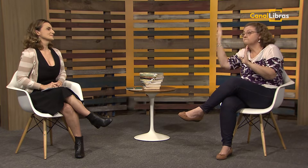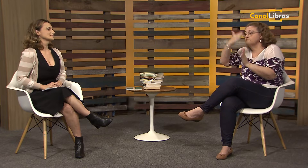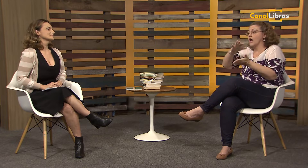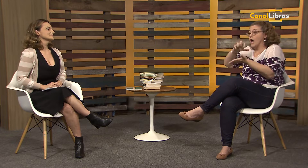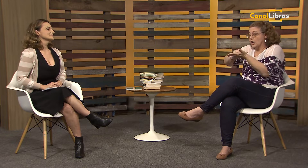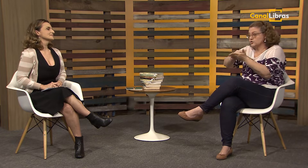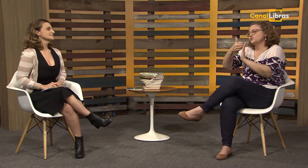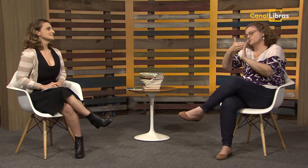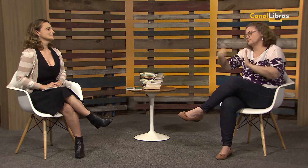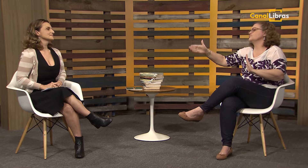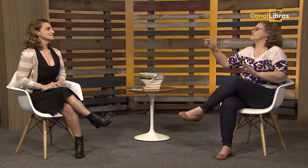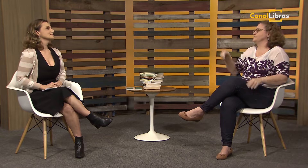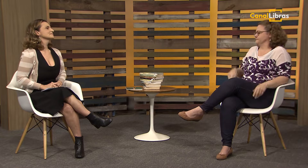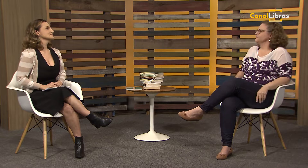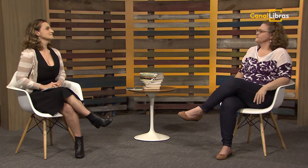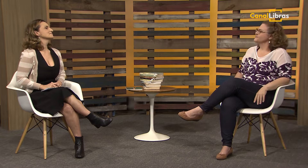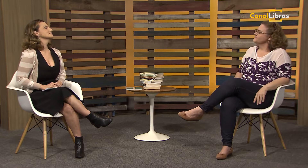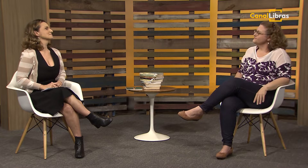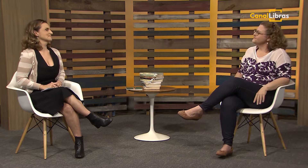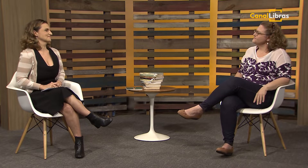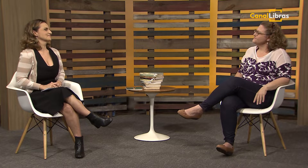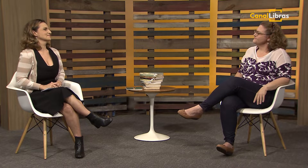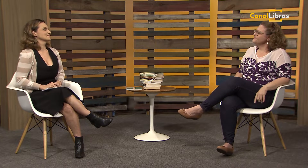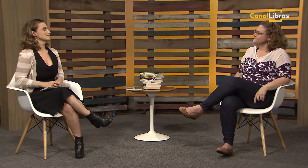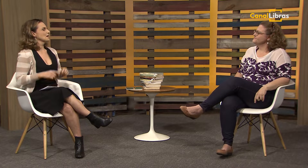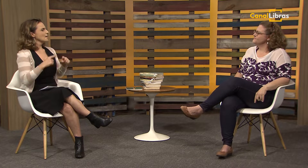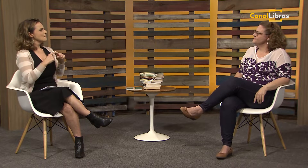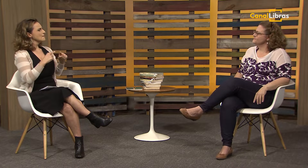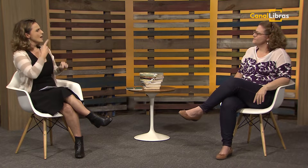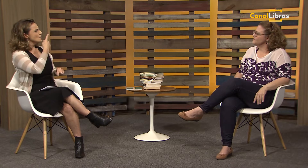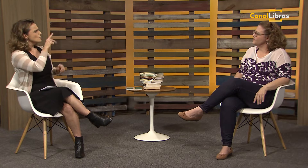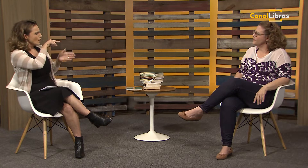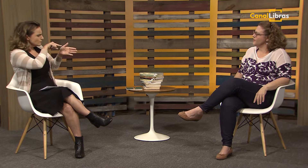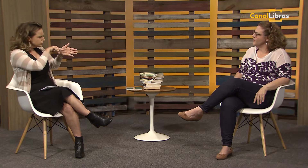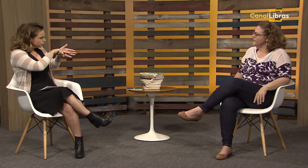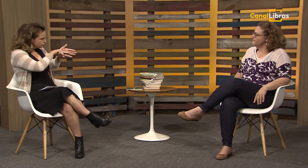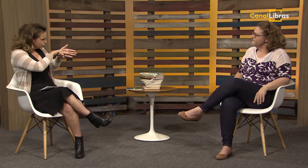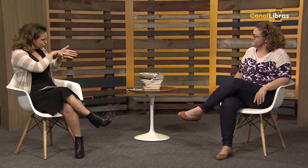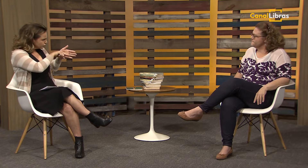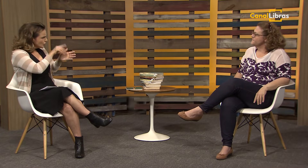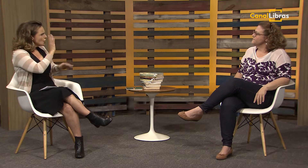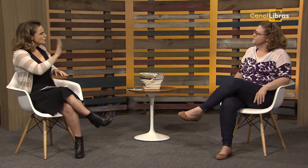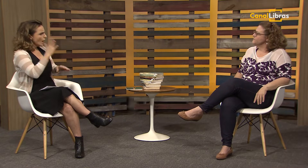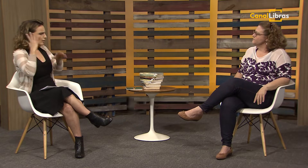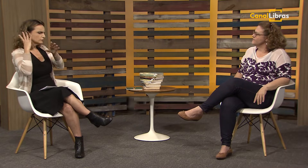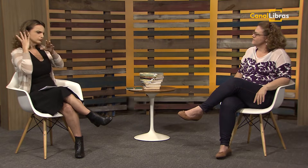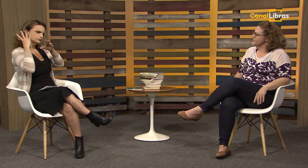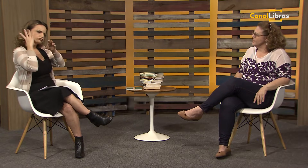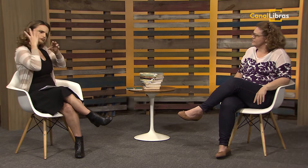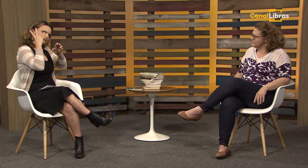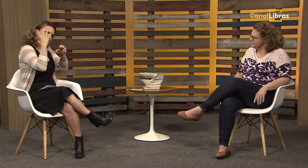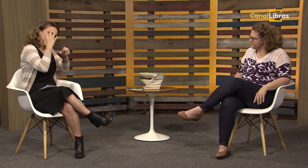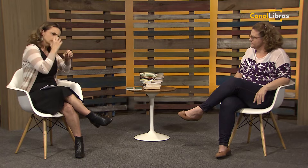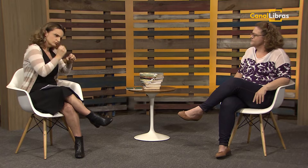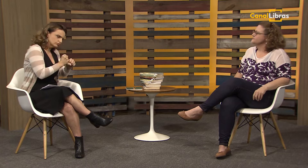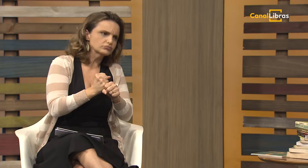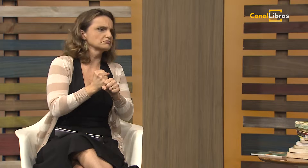familiares, mas para registros acadêmicos só a partir de 1857. Mas a sua tese de doutorado já